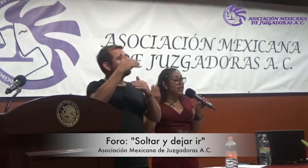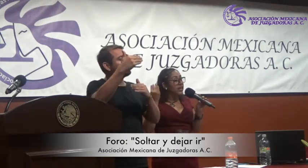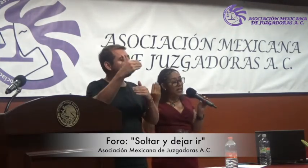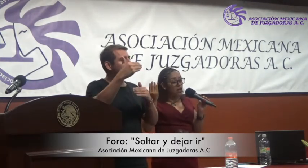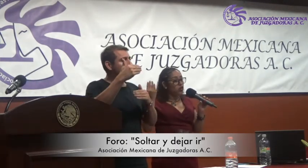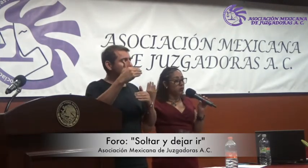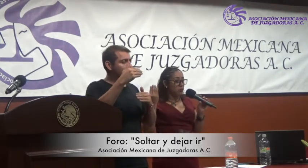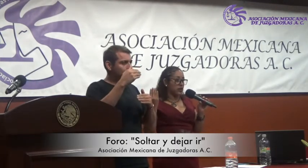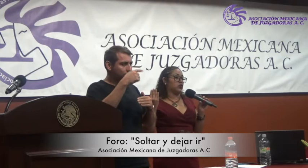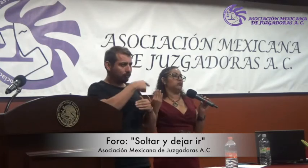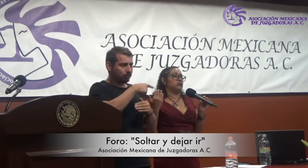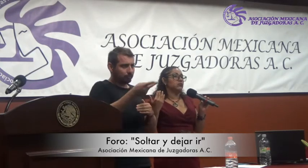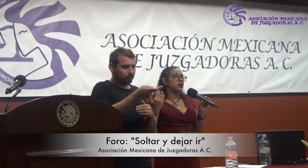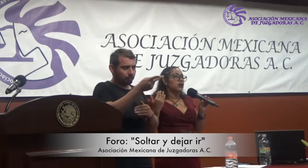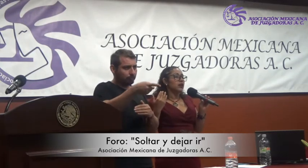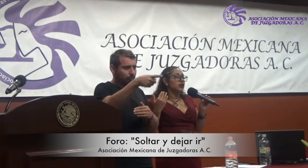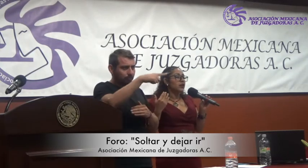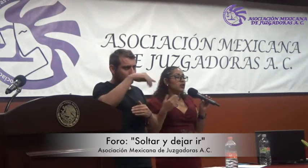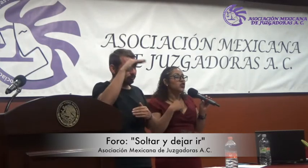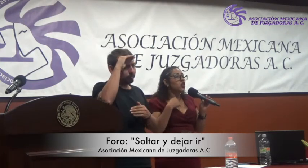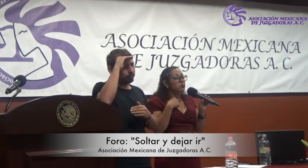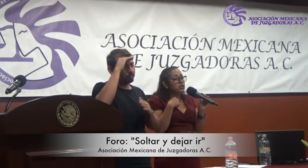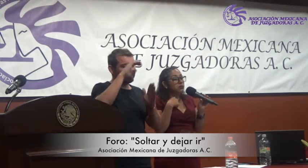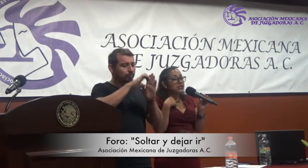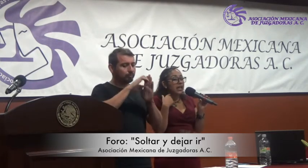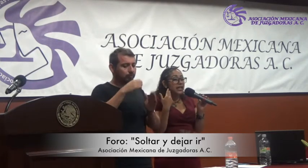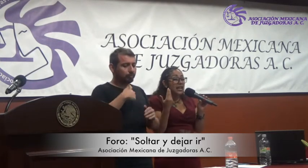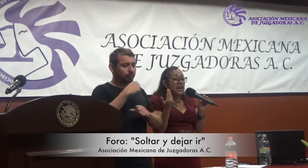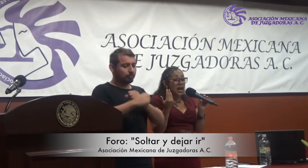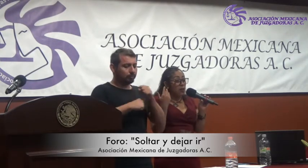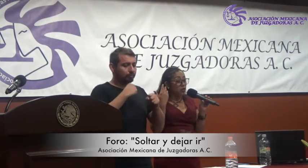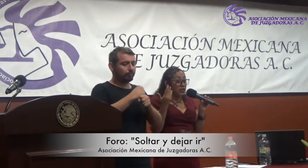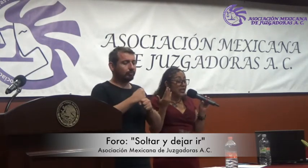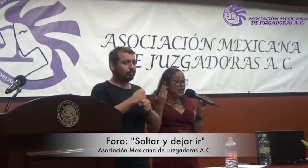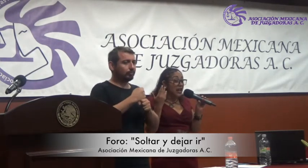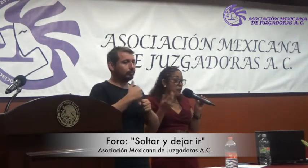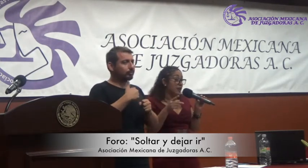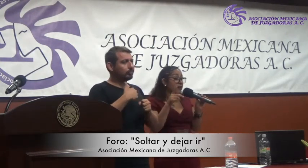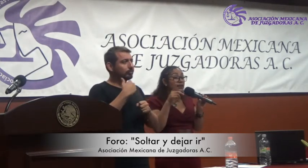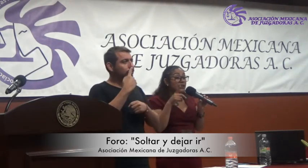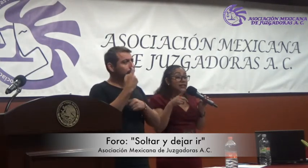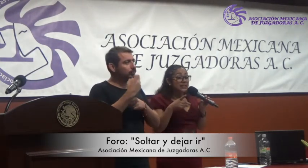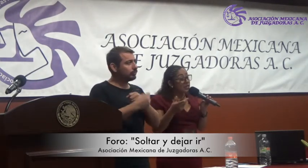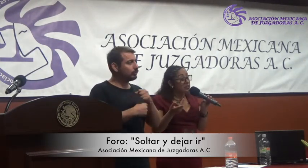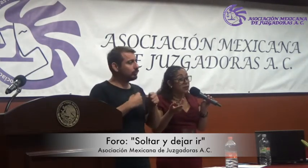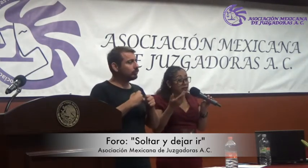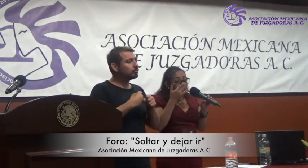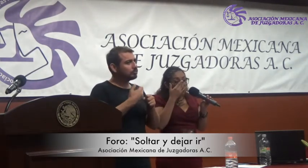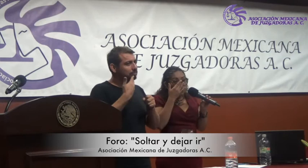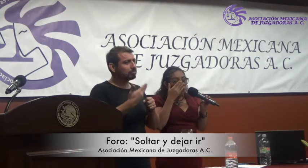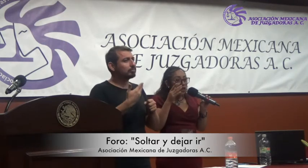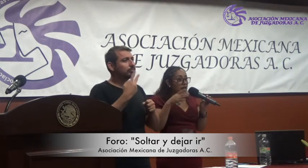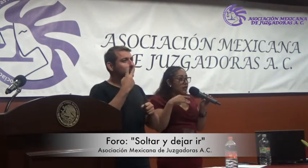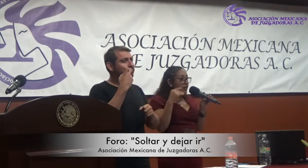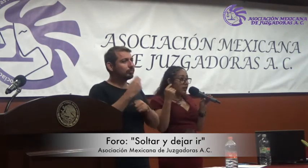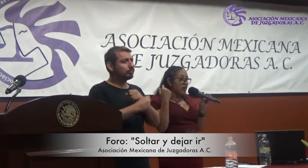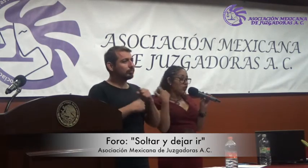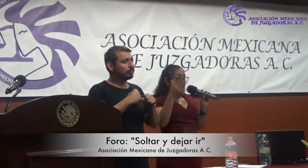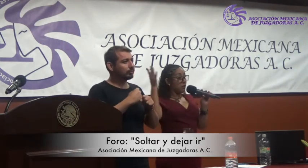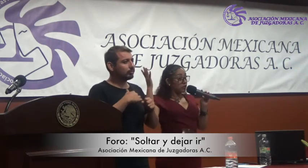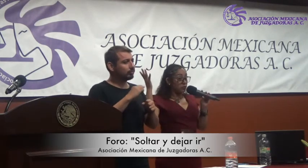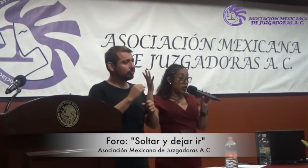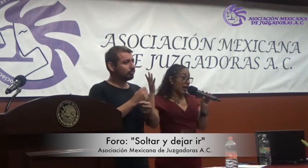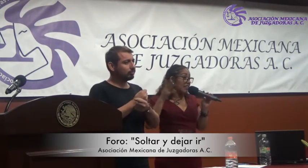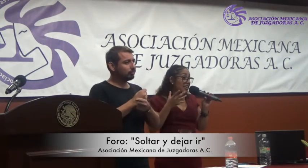¿no creen que en algún momento yo misma estaría aburrida de la vida? Sí, es verdad,